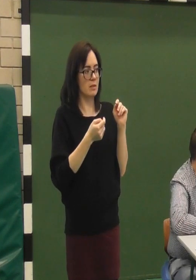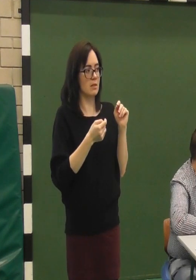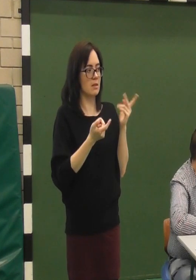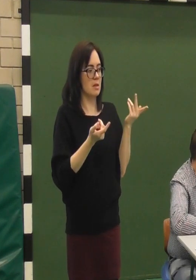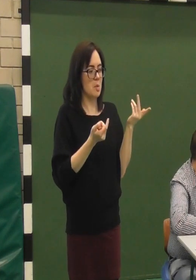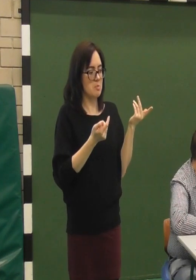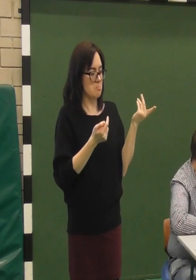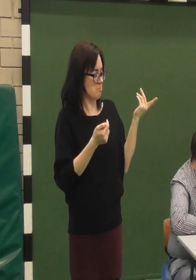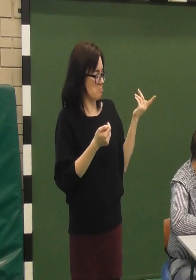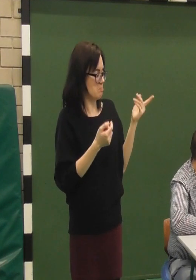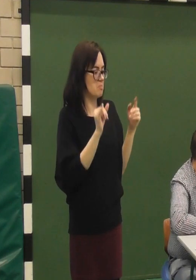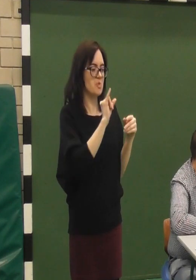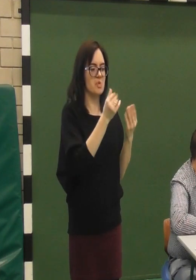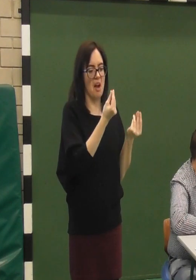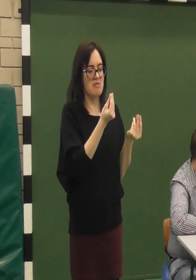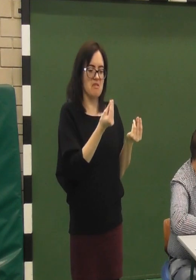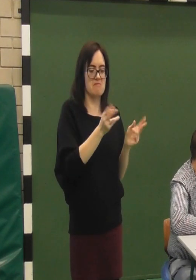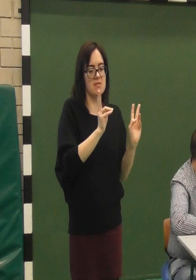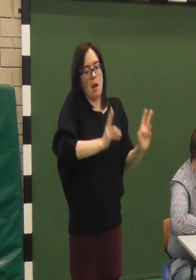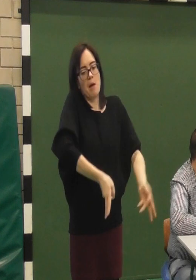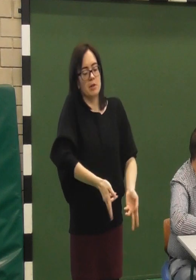a szürke anyag,